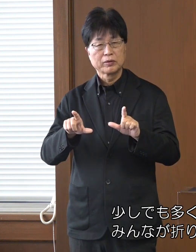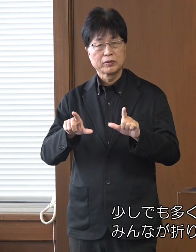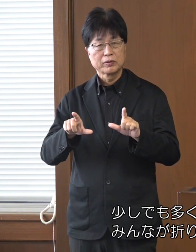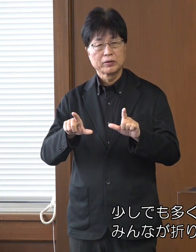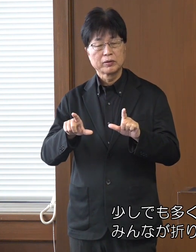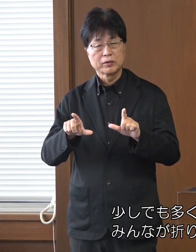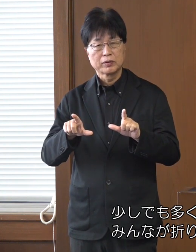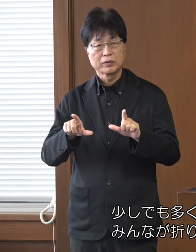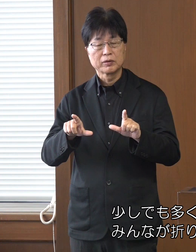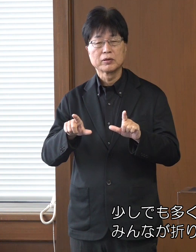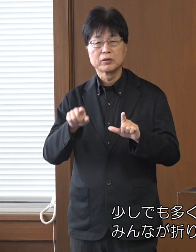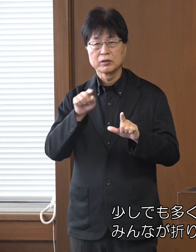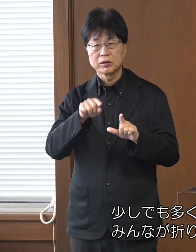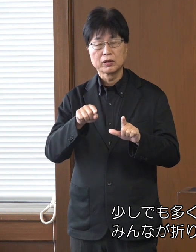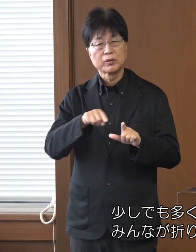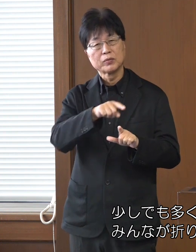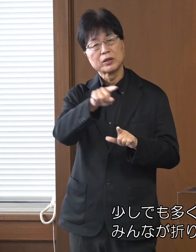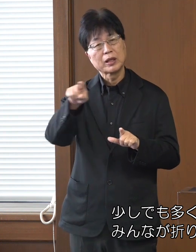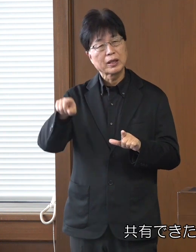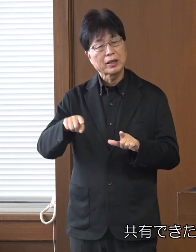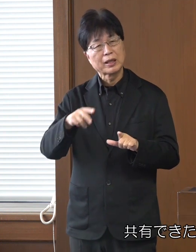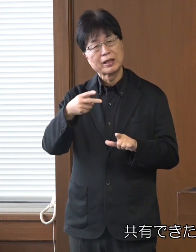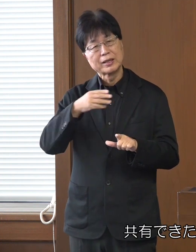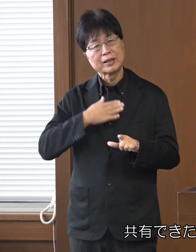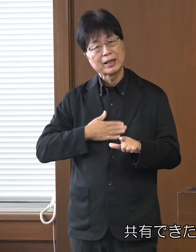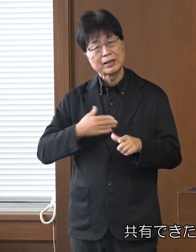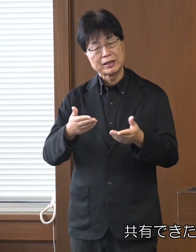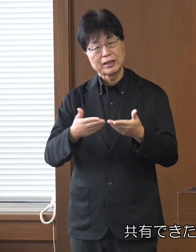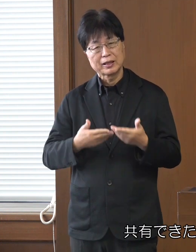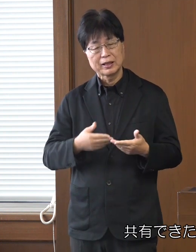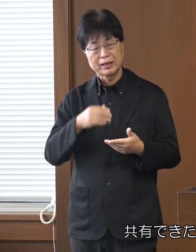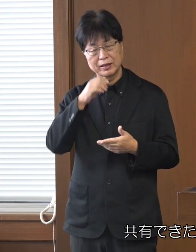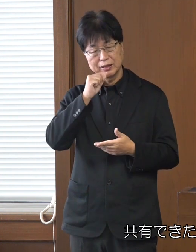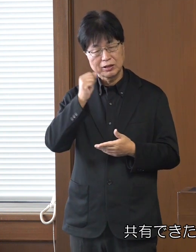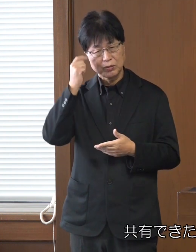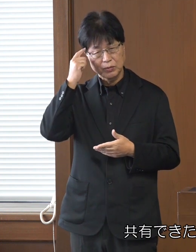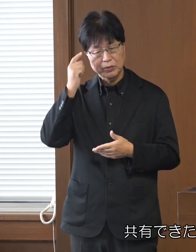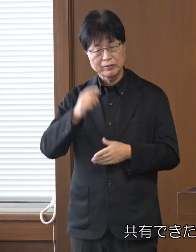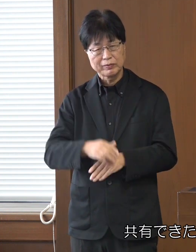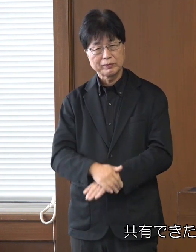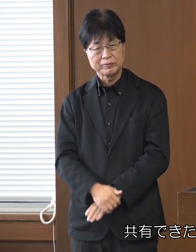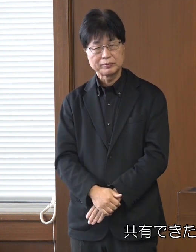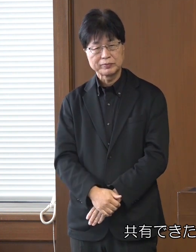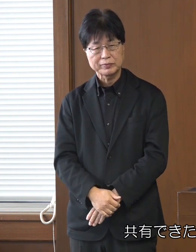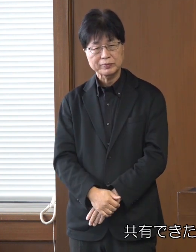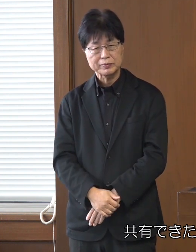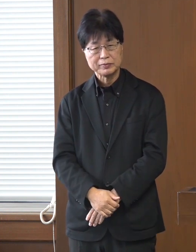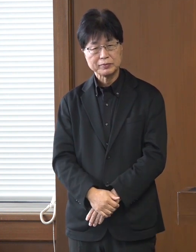うことでみんなが折り合って共有できたらなというふうに先生考えています。